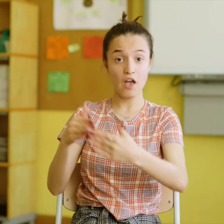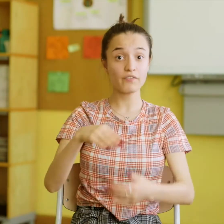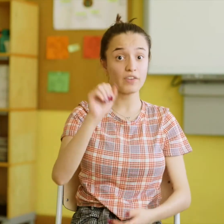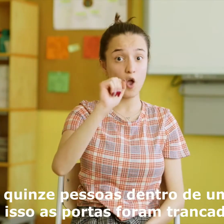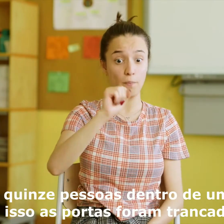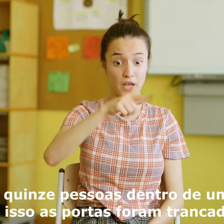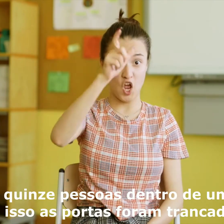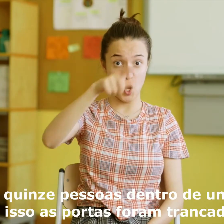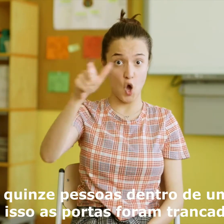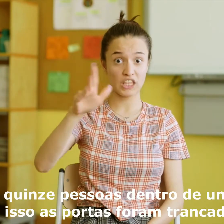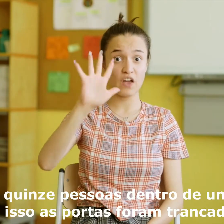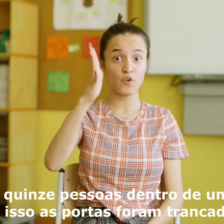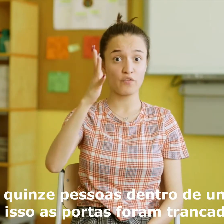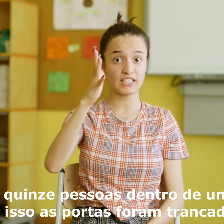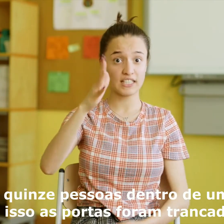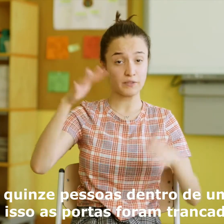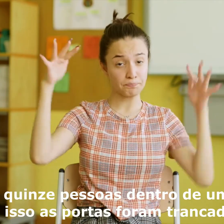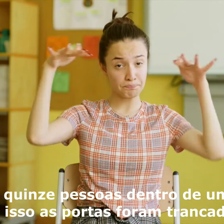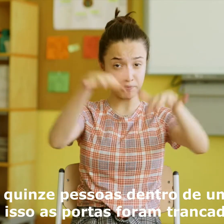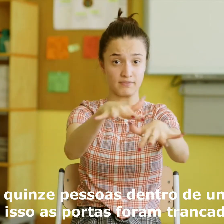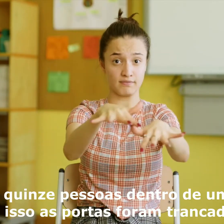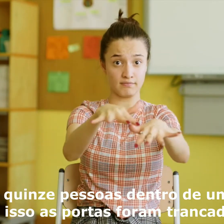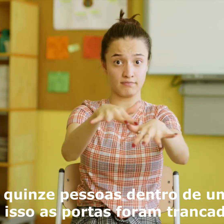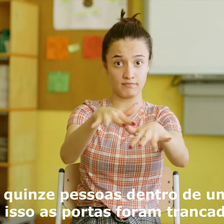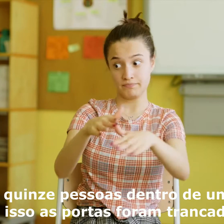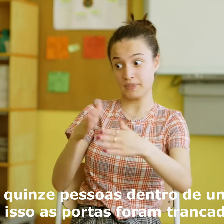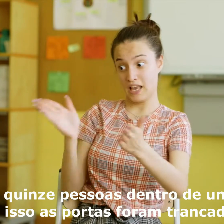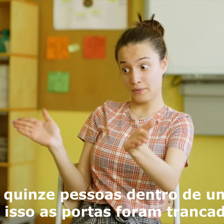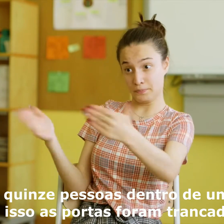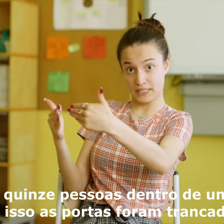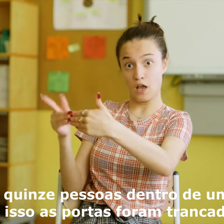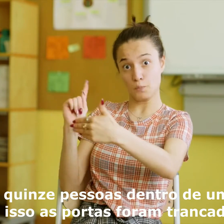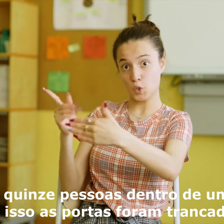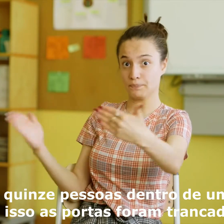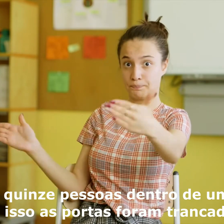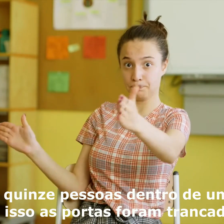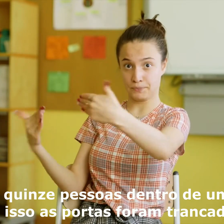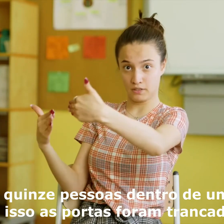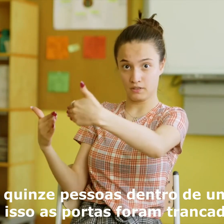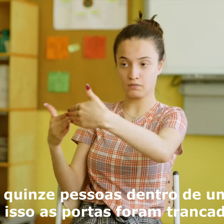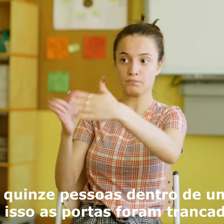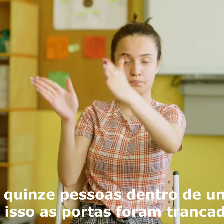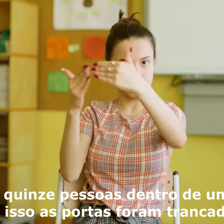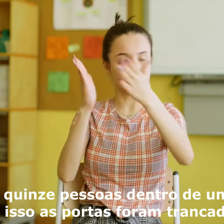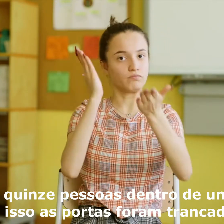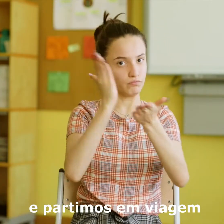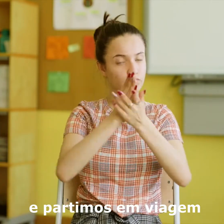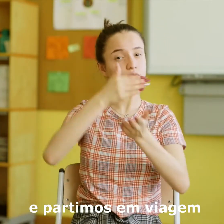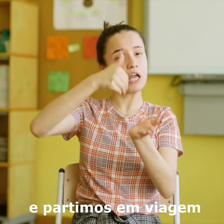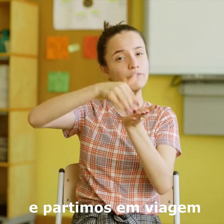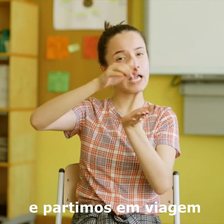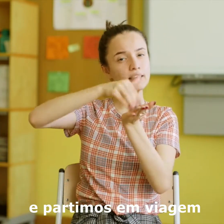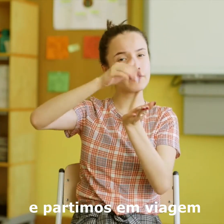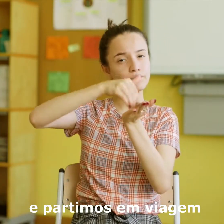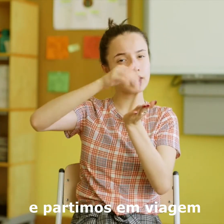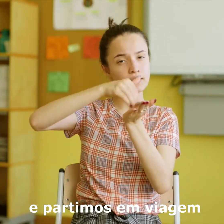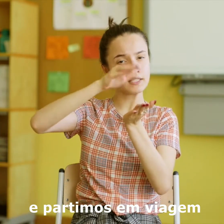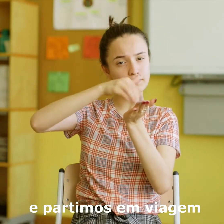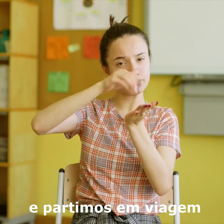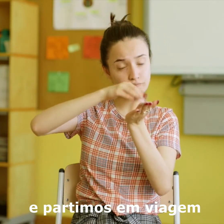trancadas. Nós iríamos viajar 15 pessoas. Por isso é que estavam mesmo bem trancadas.